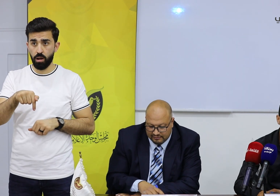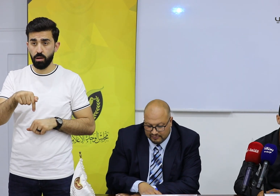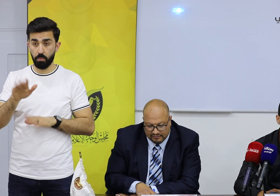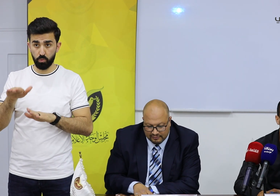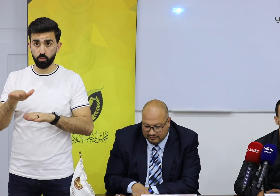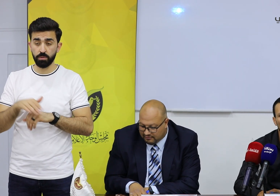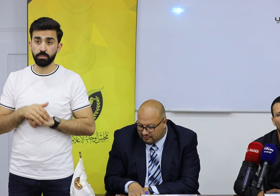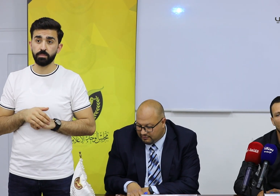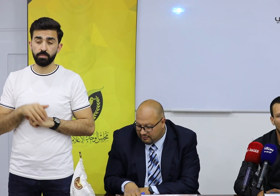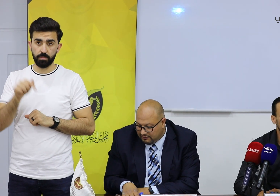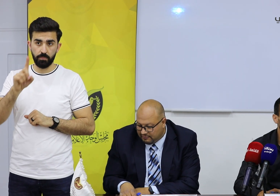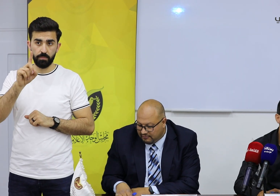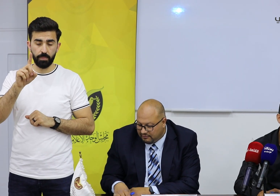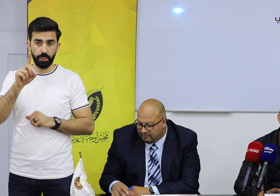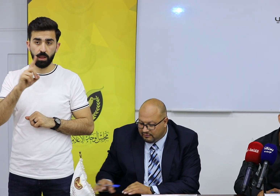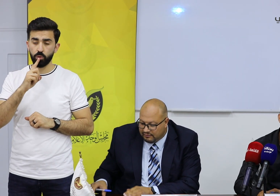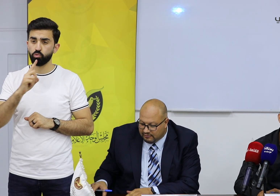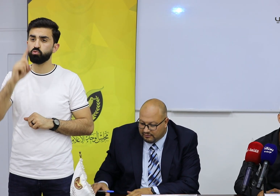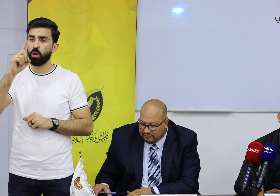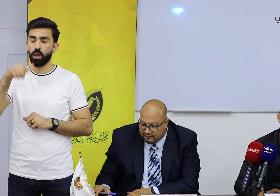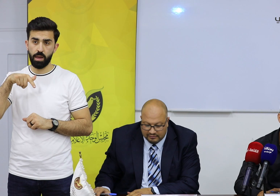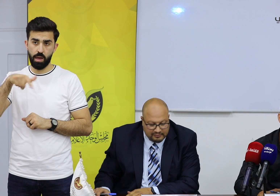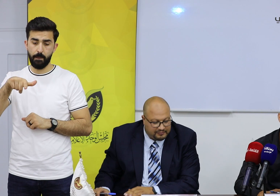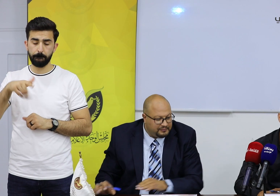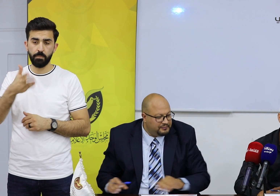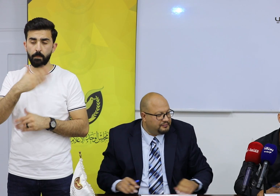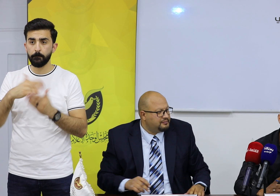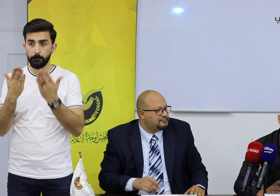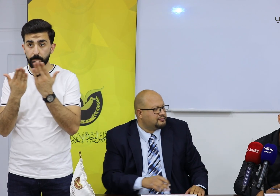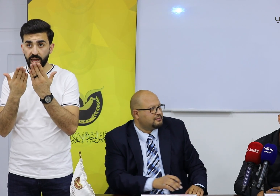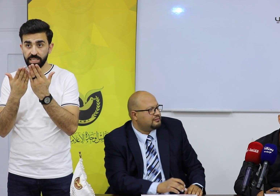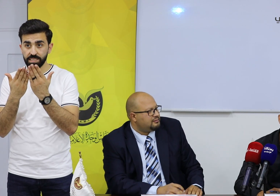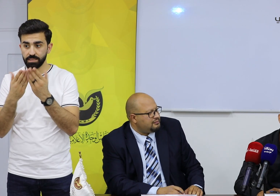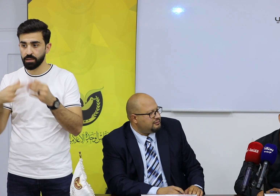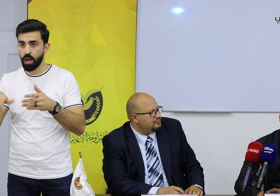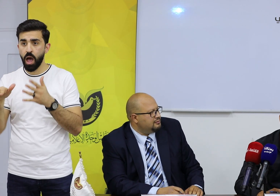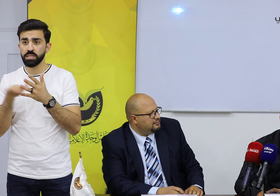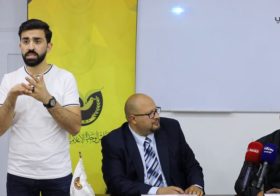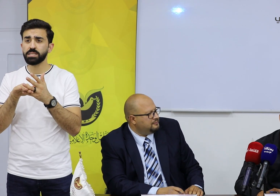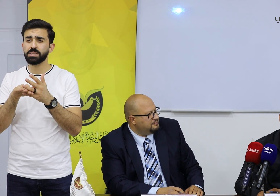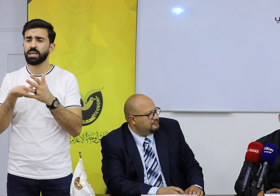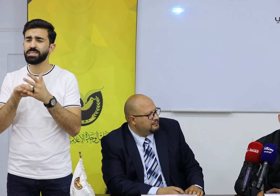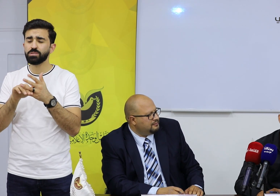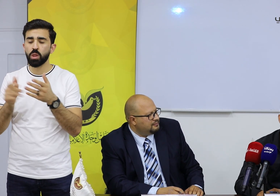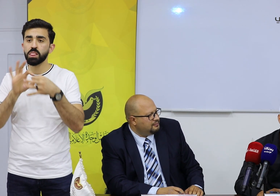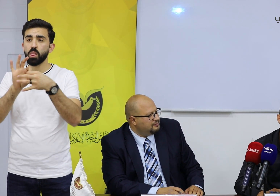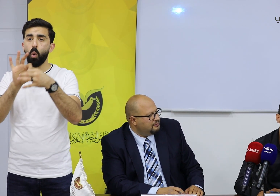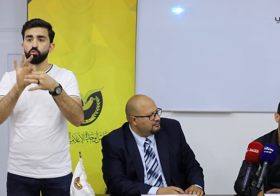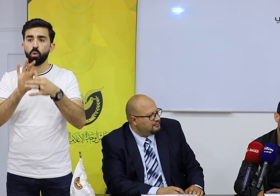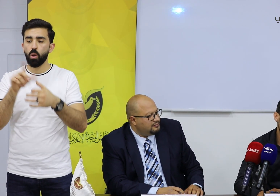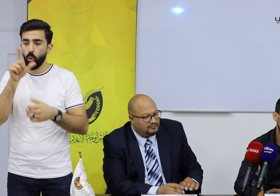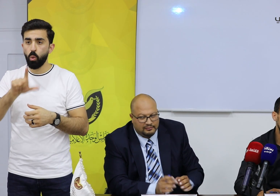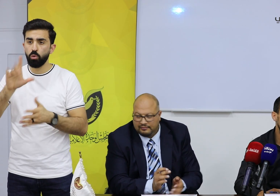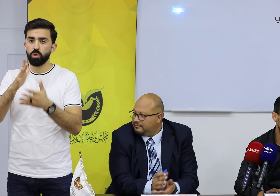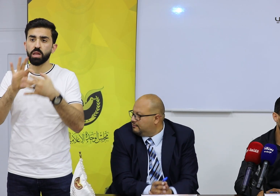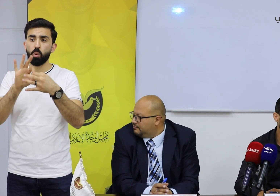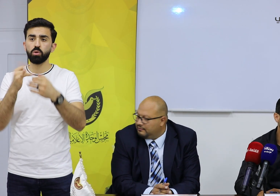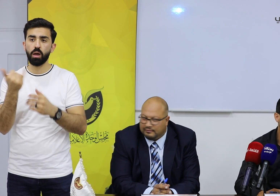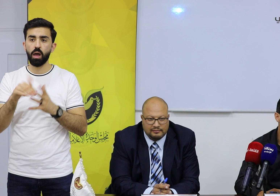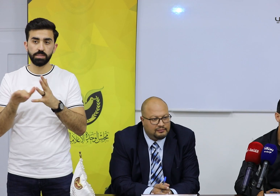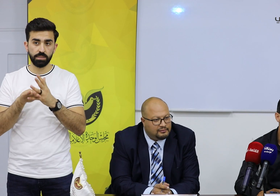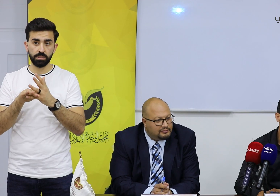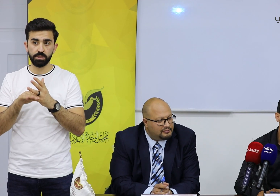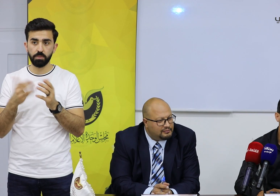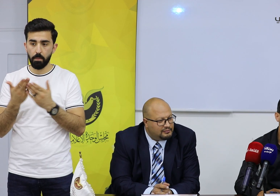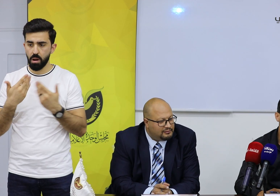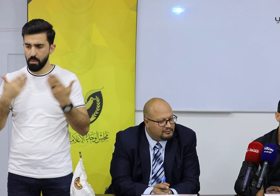الجامعات، تمام، وان شاء الله حتكون قريبا جدا في المدارس. هي لو كانت بس اساسيات تواصل مع الاشخاص ذوي الاعاقة السمعية، اساس الواحد يكون في عنده خلفية